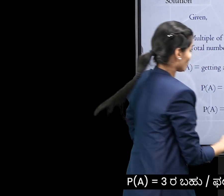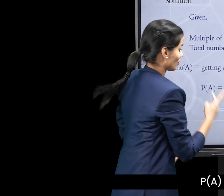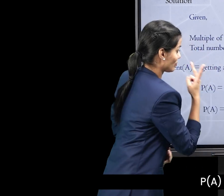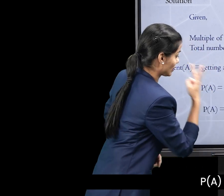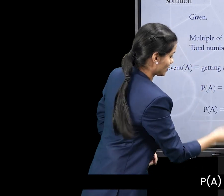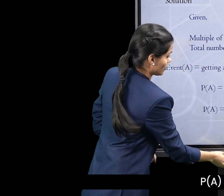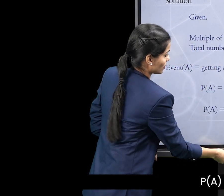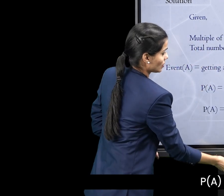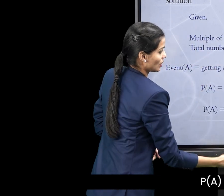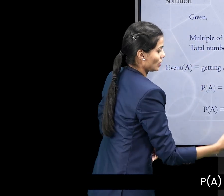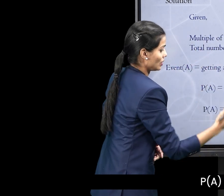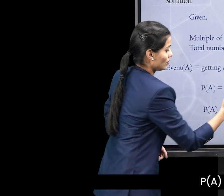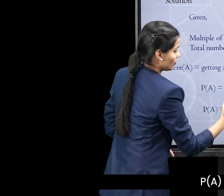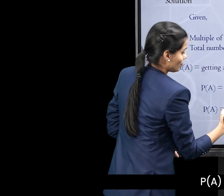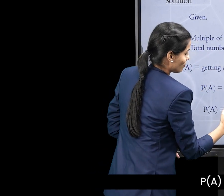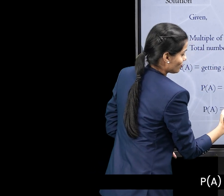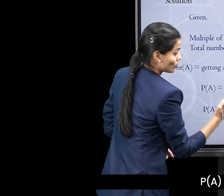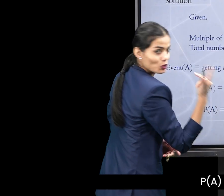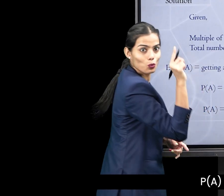P of A is equal to 2 by 6 is equal to 1 by 3.